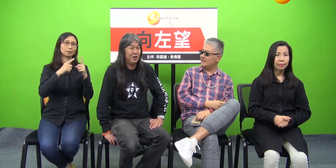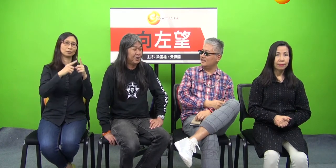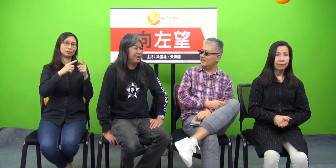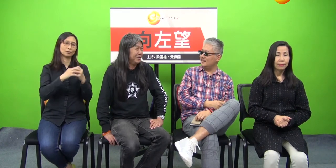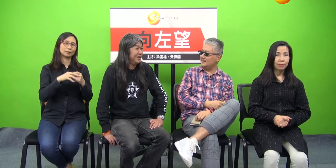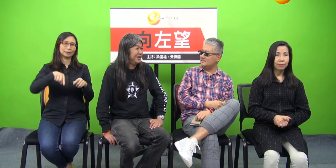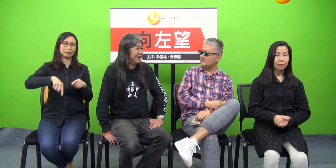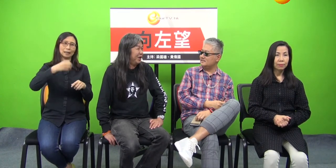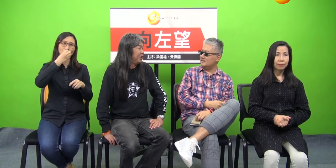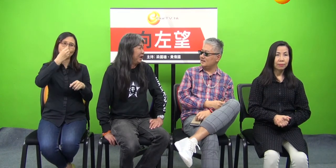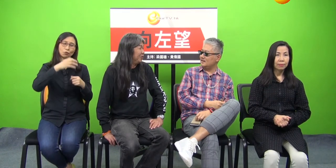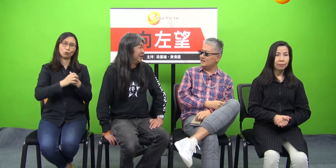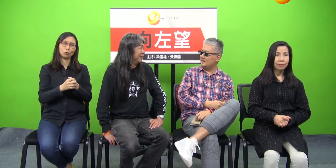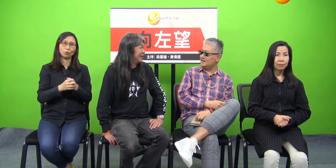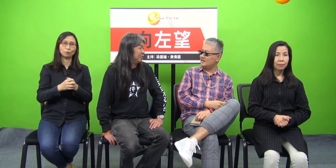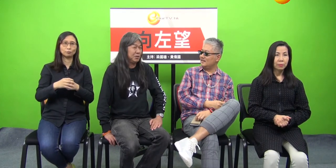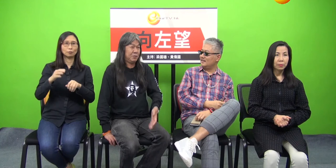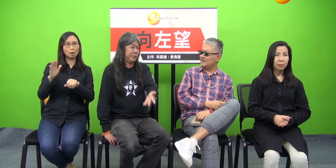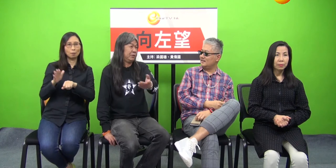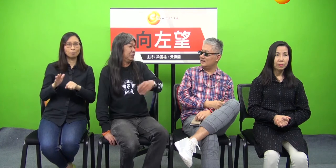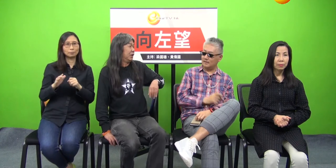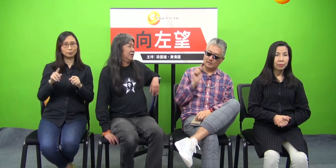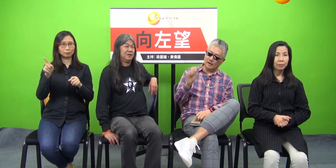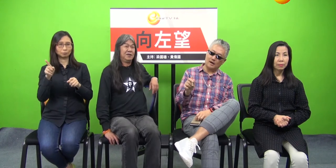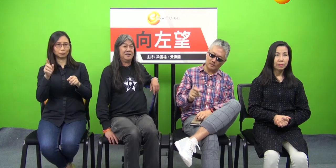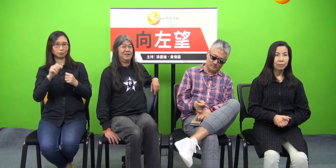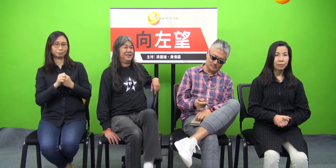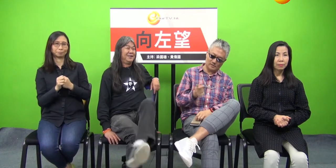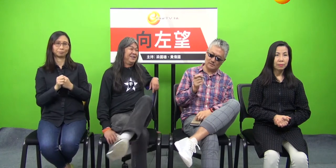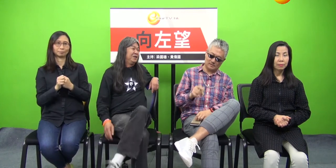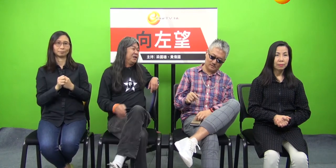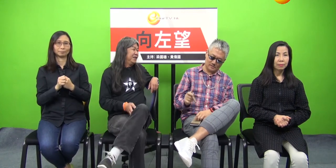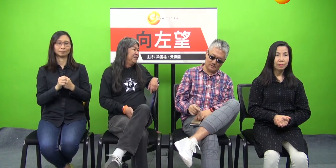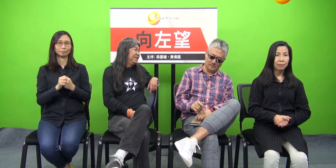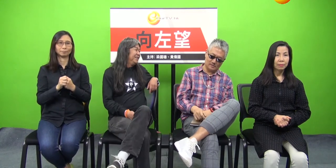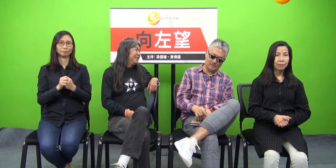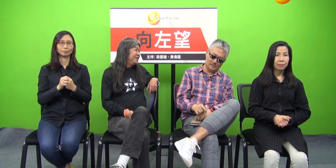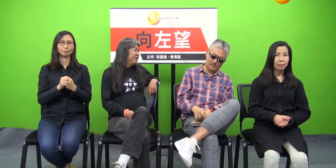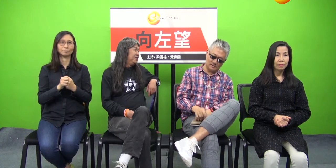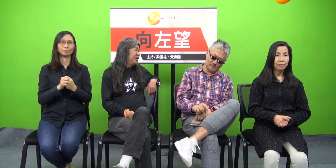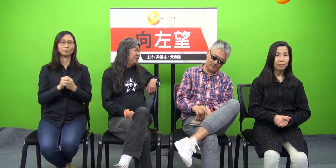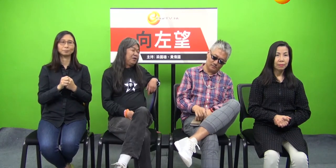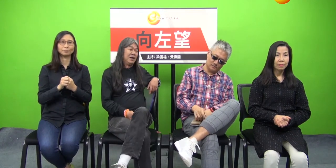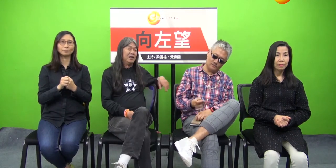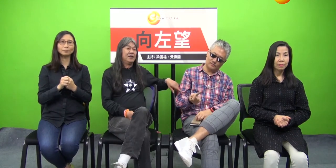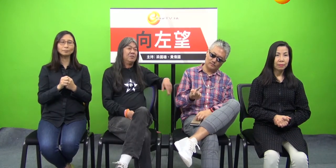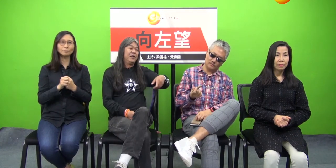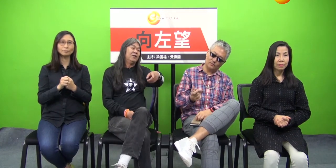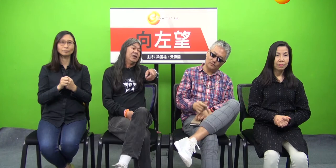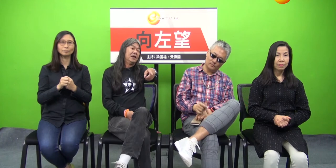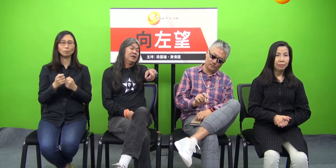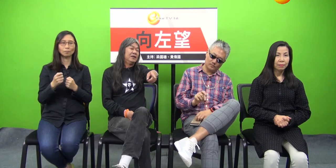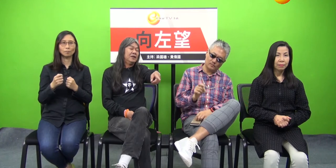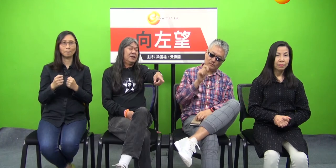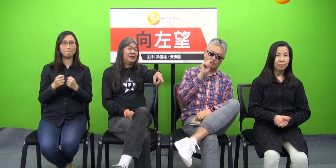而家香港屁股人人插，咪咁劉少佳咯，就係咪啊？係咪啊？喂，好簡單，咁你好